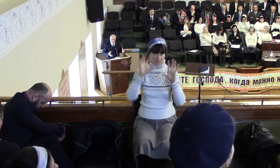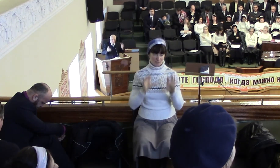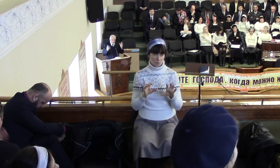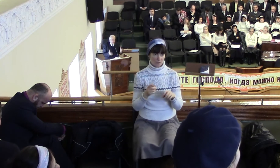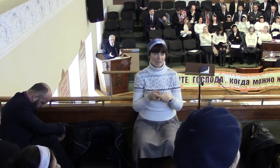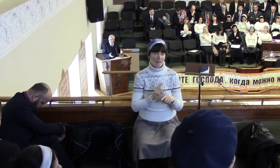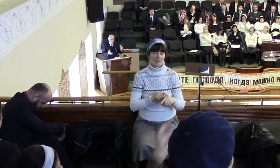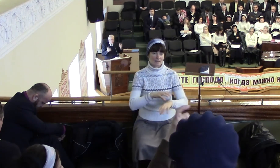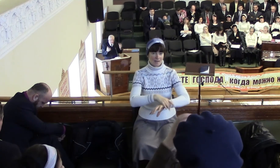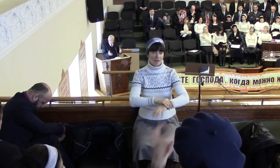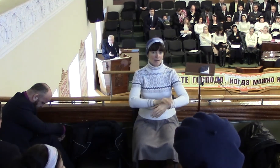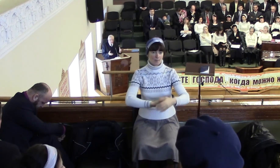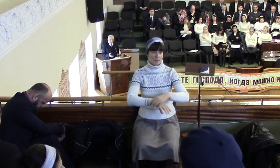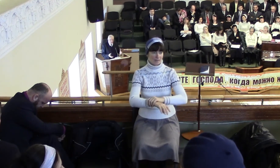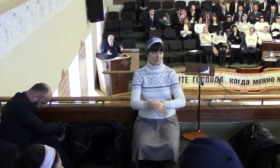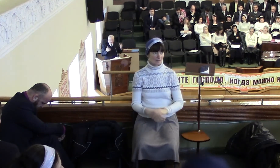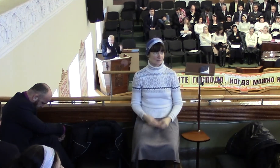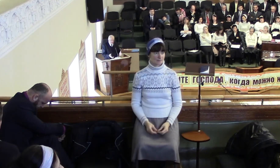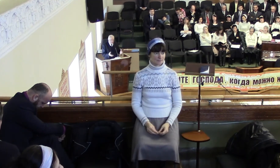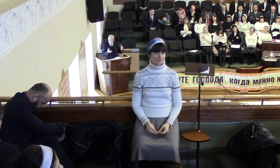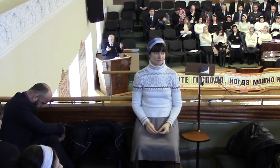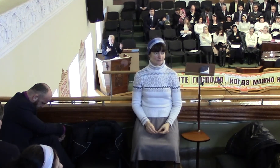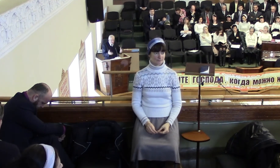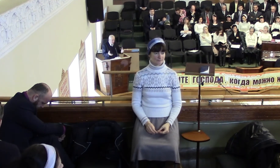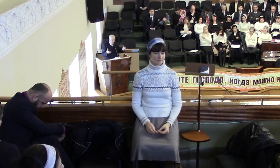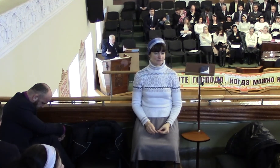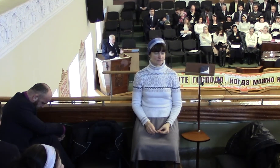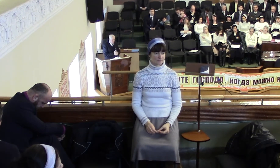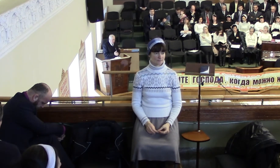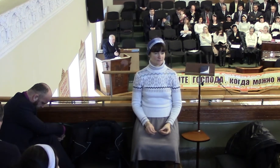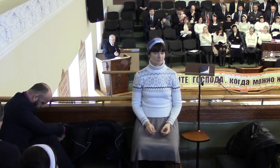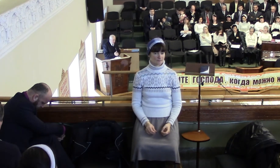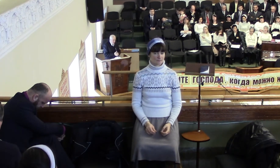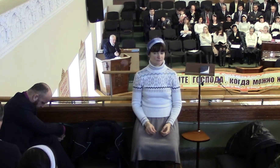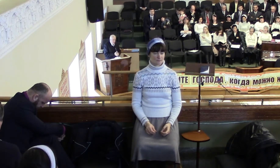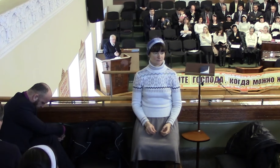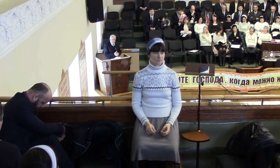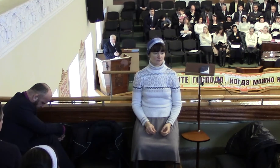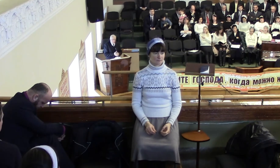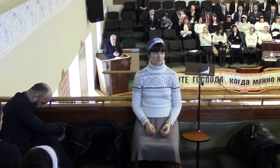пленником закона греховного, находящегося в членах моих.